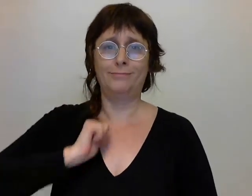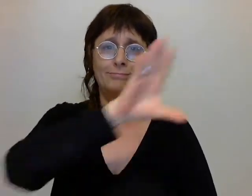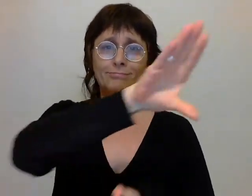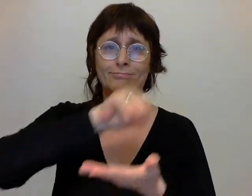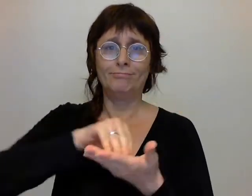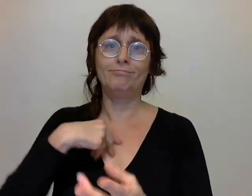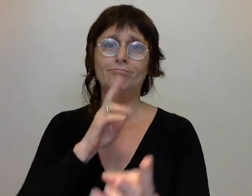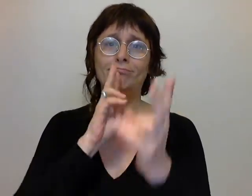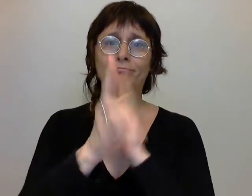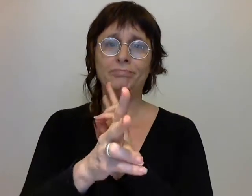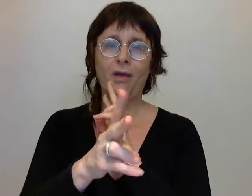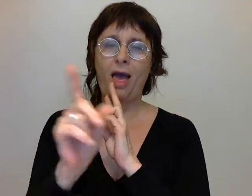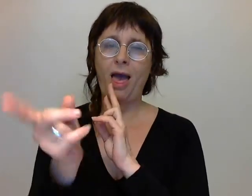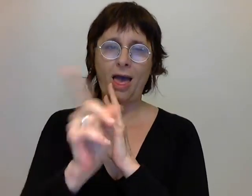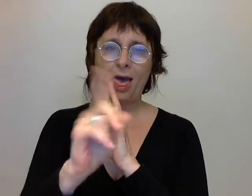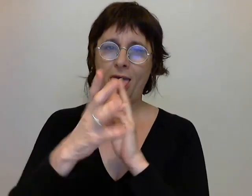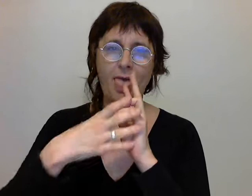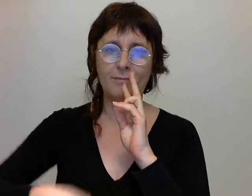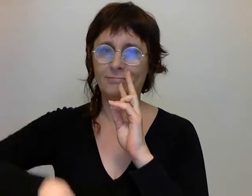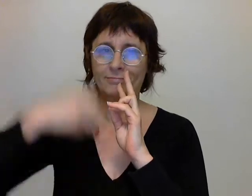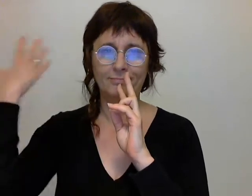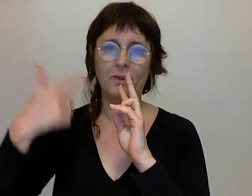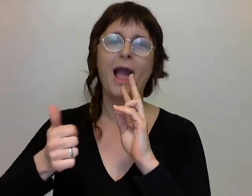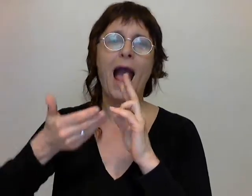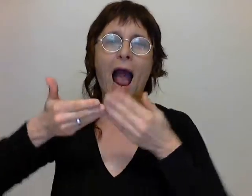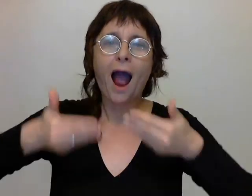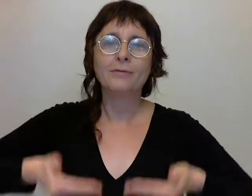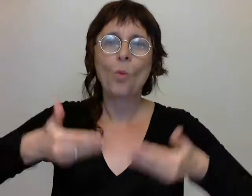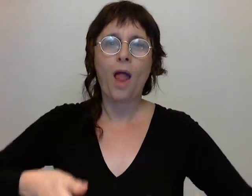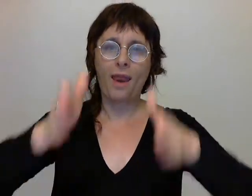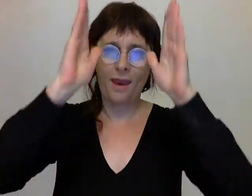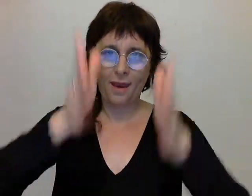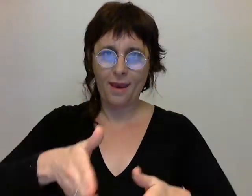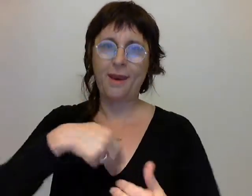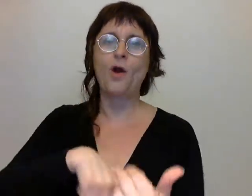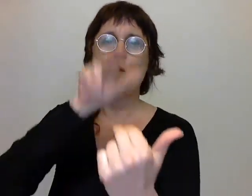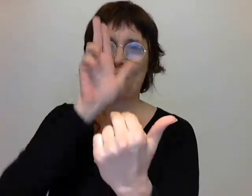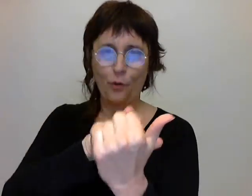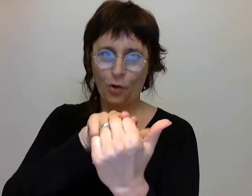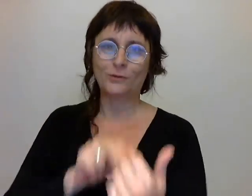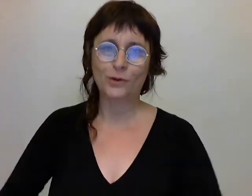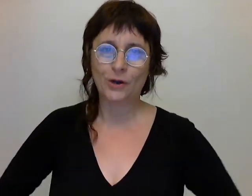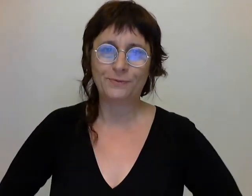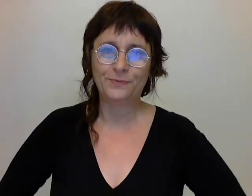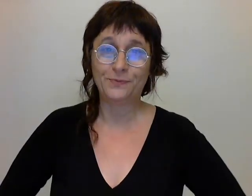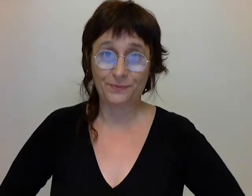están en tres municiones, ¿sabes? Usted con este documento de última por el presente de los comentarios de los matrimonios de órdenes de violencia de instrumento de